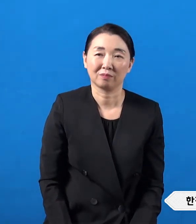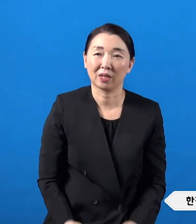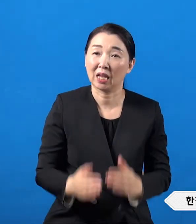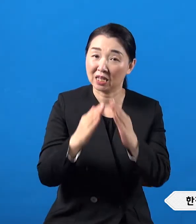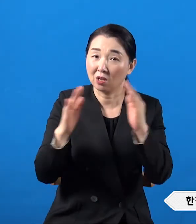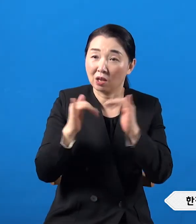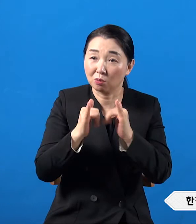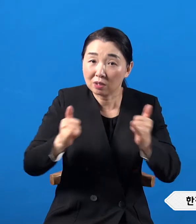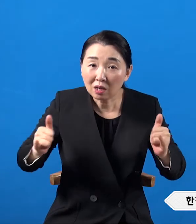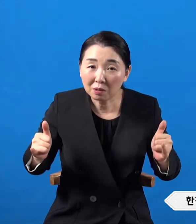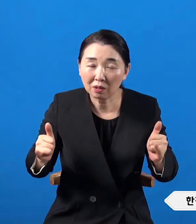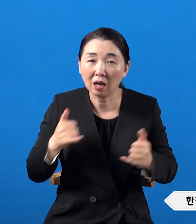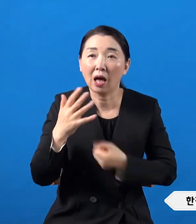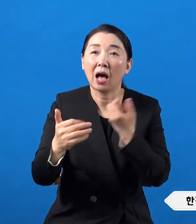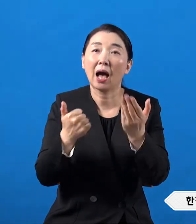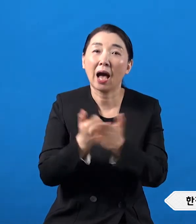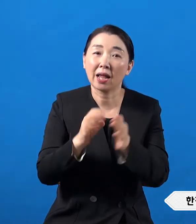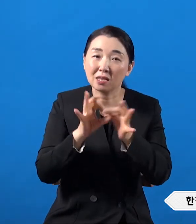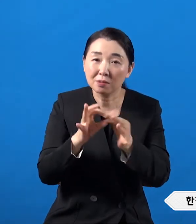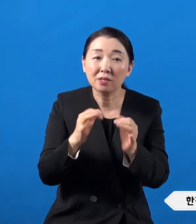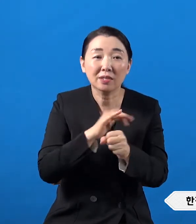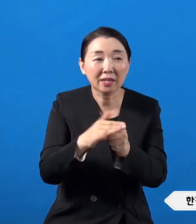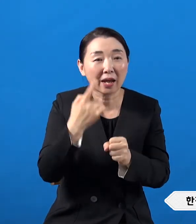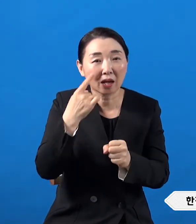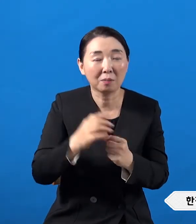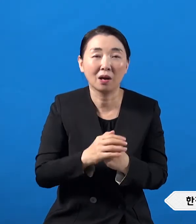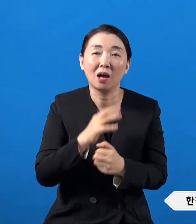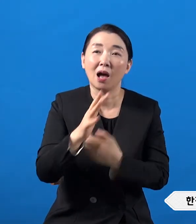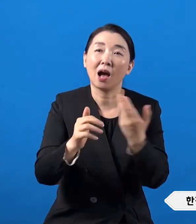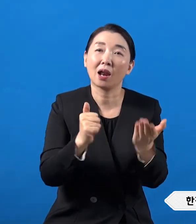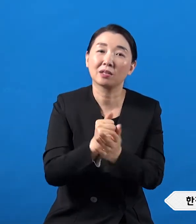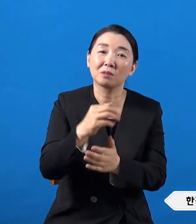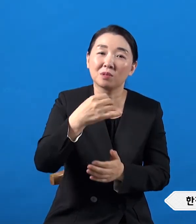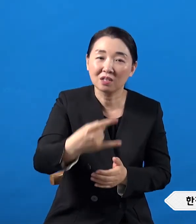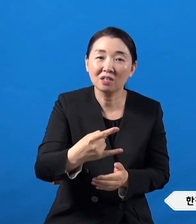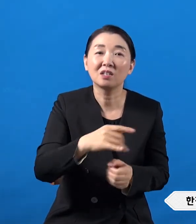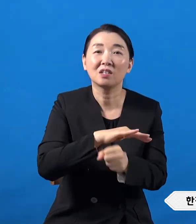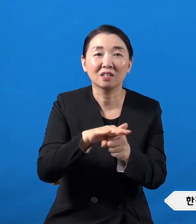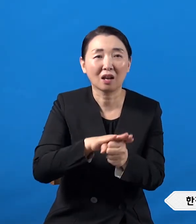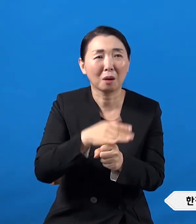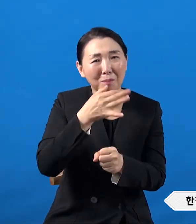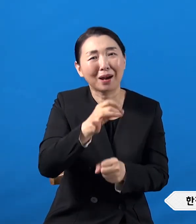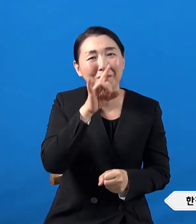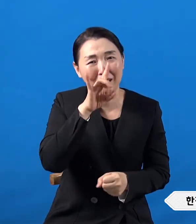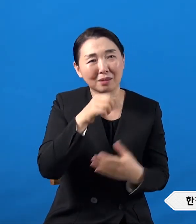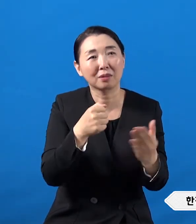전라도 사람에게 하나님의 사랑 해봐, 하나님의 사랑 좀 죽여버립니다.